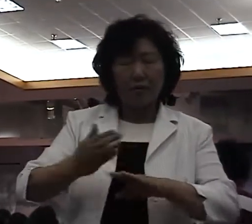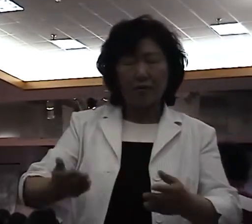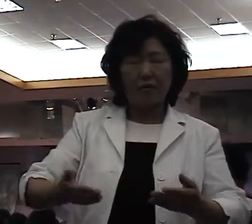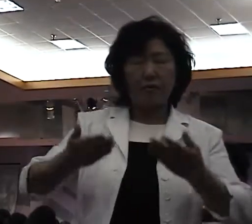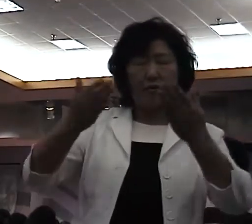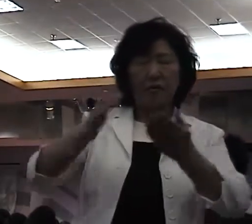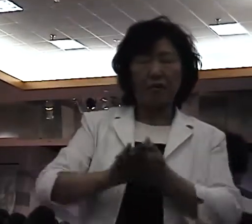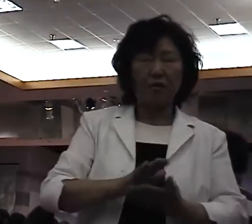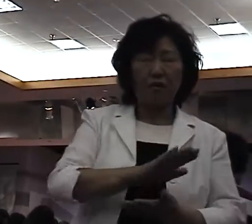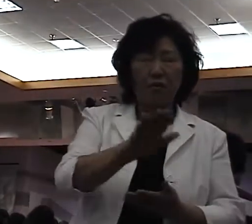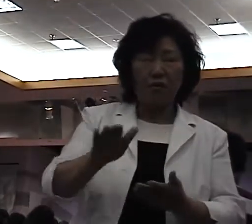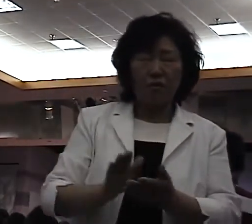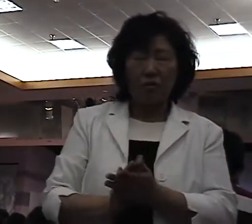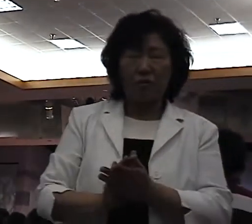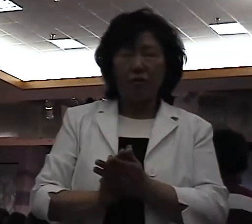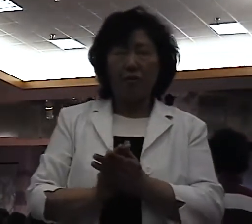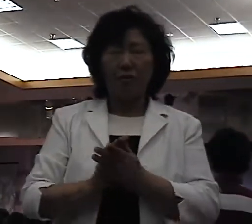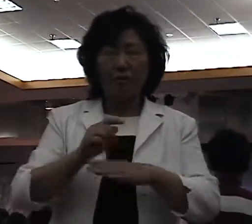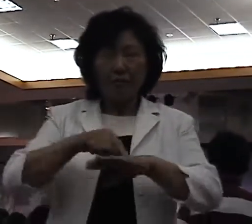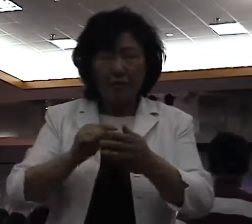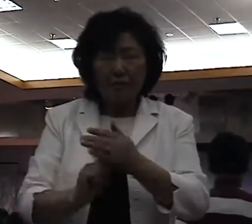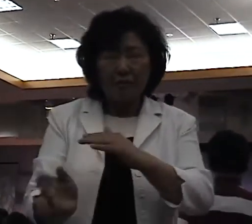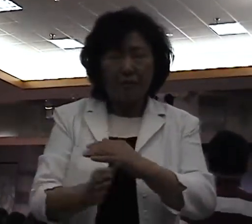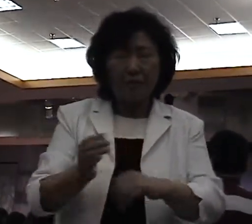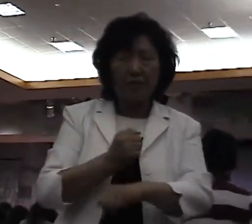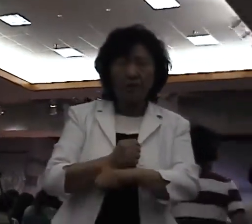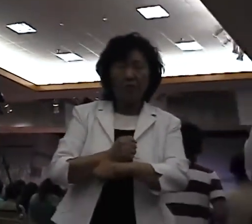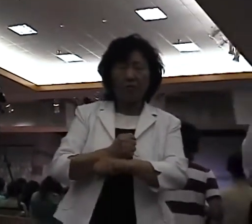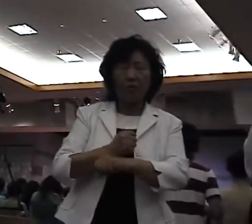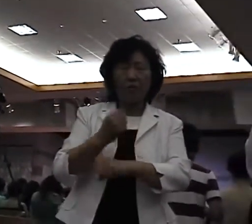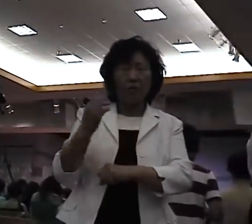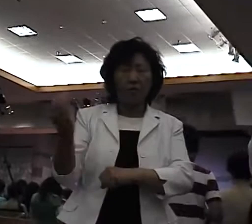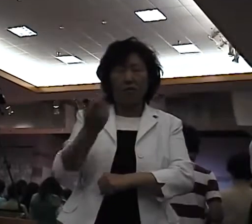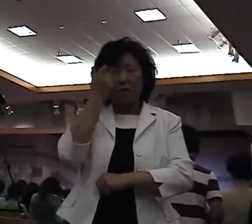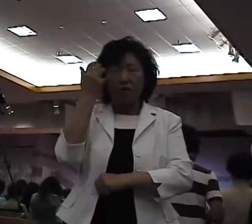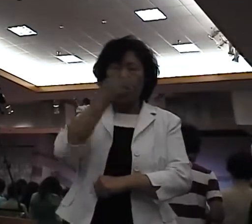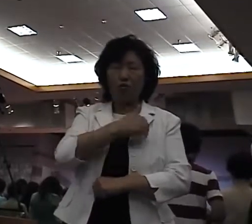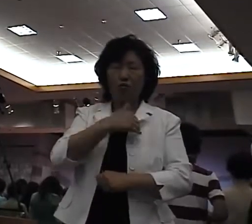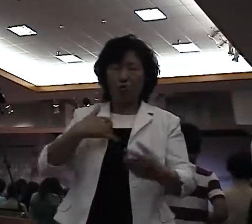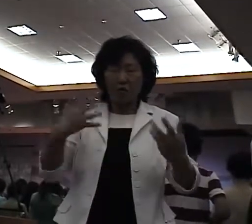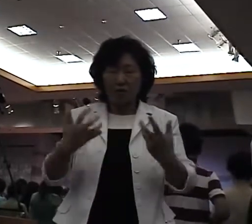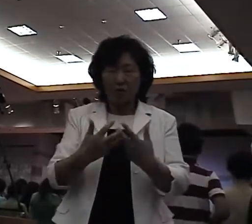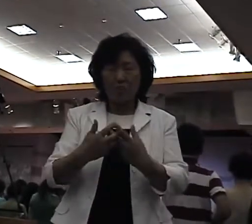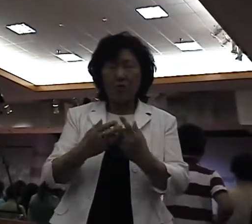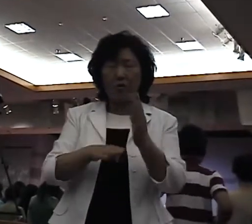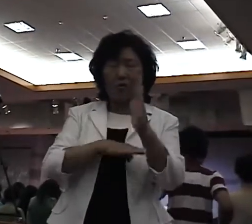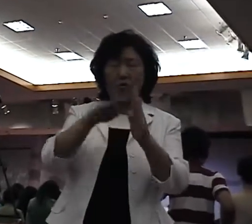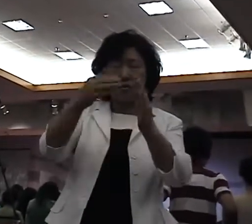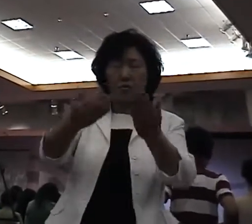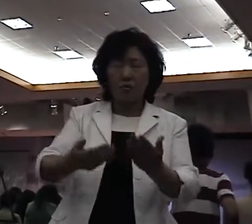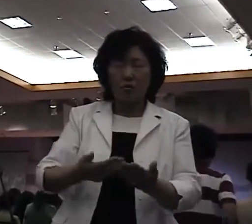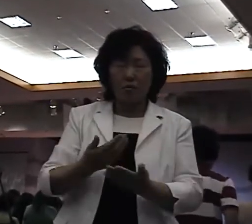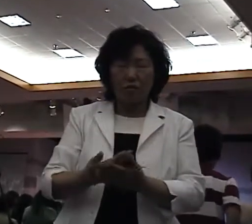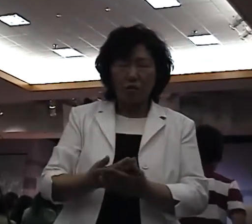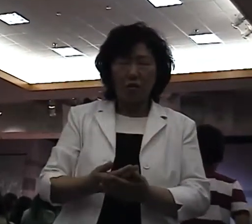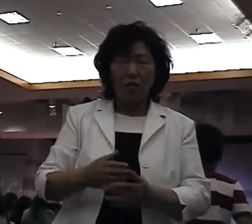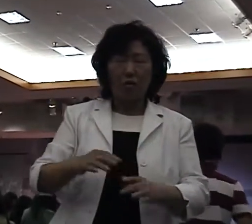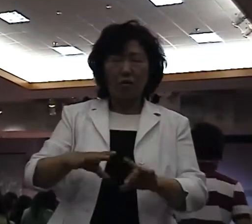주님의 시간을 도우시고 성령의 역사에 모든 자리를 넘치게 주옵소서. 응답을